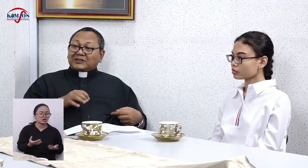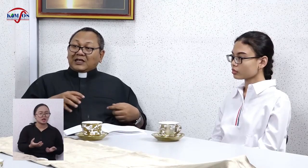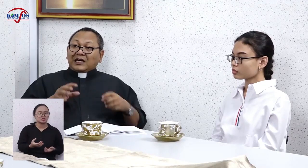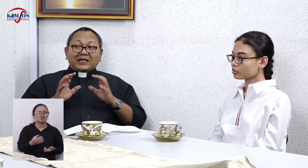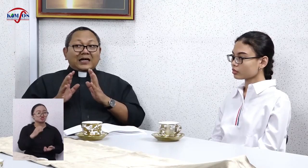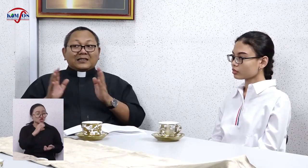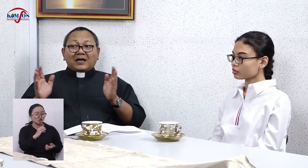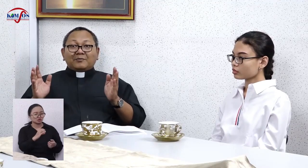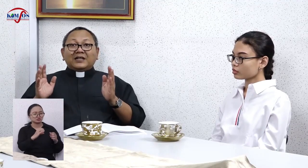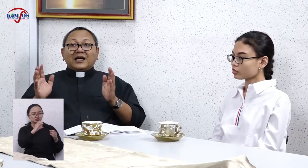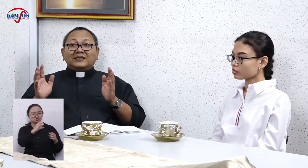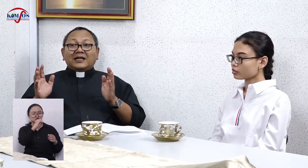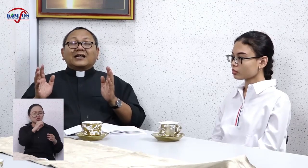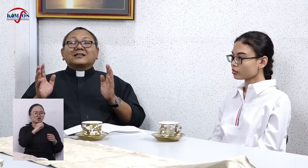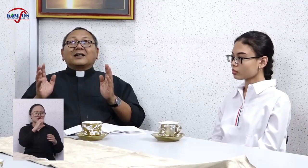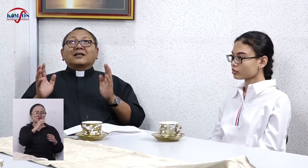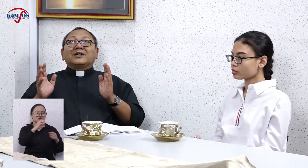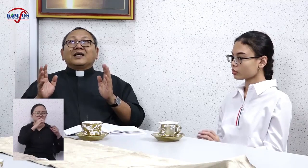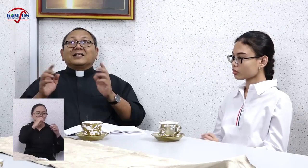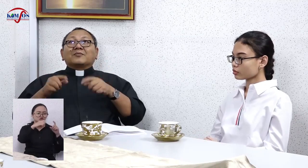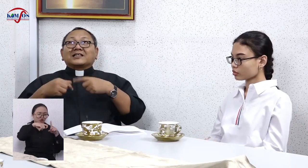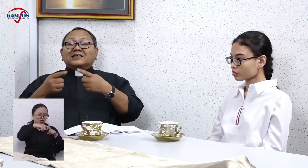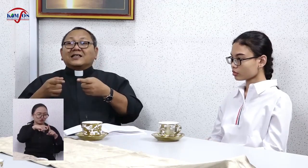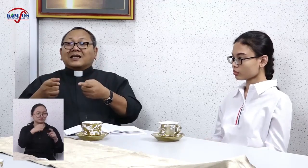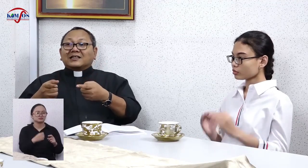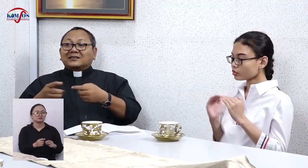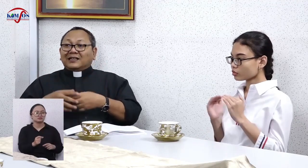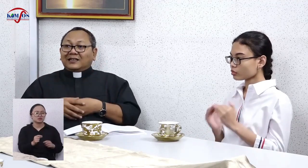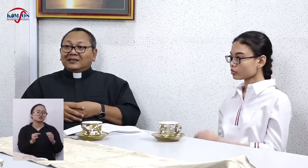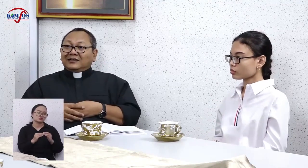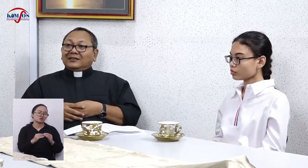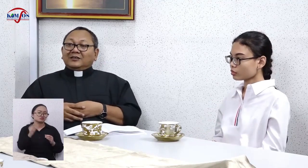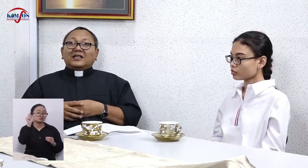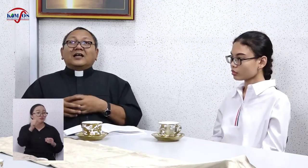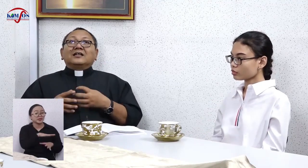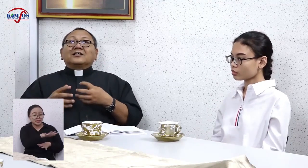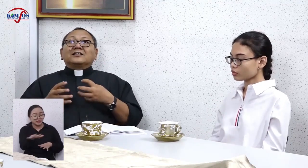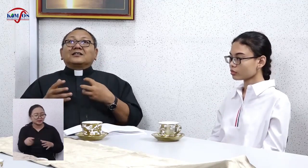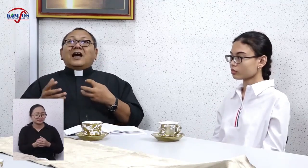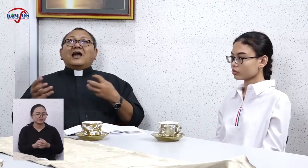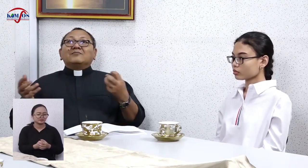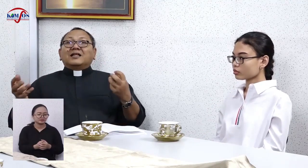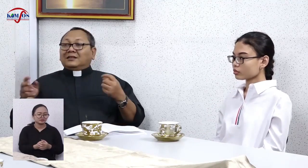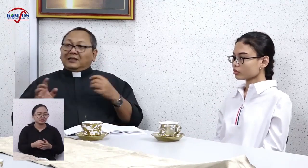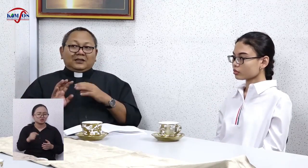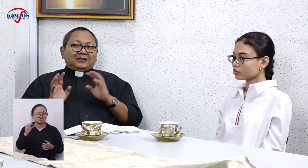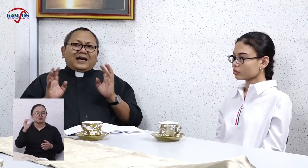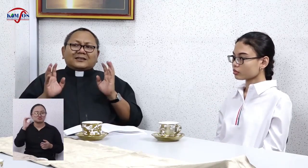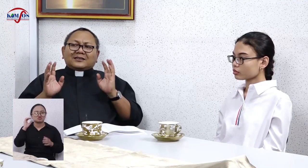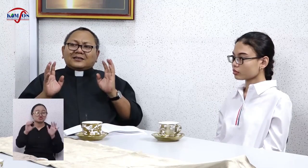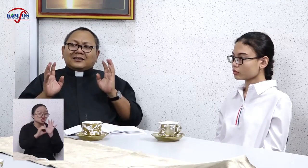misalnya kata-kata benda yang kata benda yang berasal dari kata kerja misalnya kedalaman